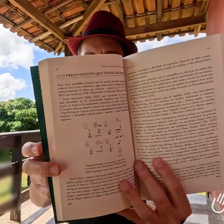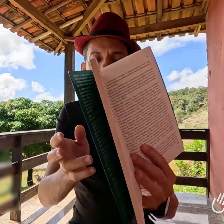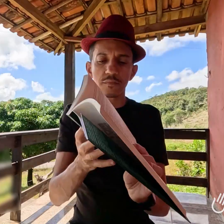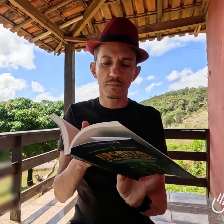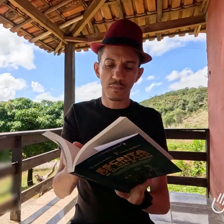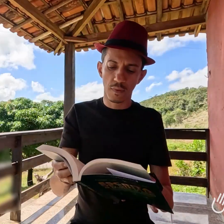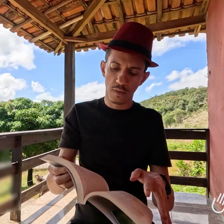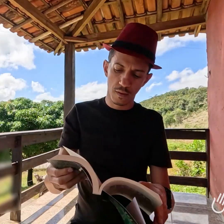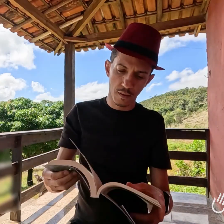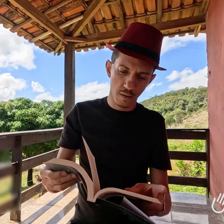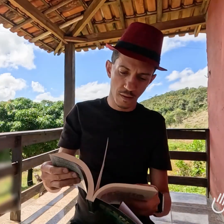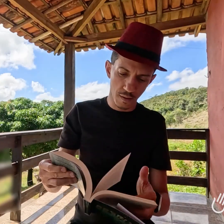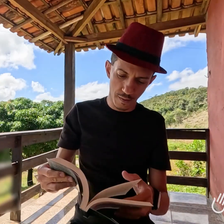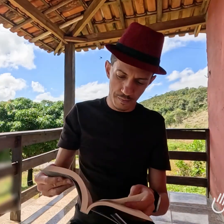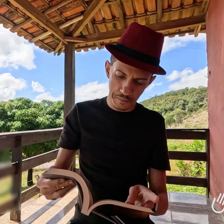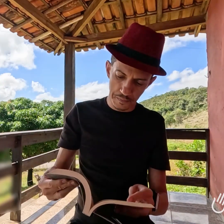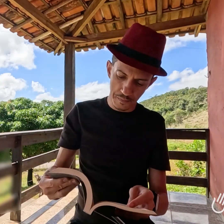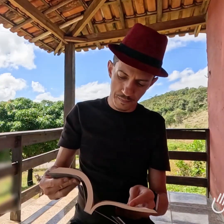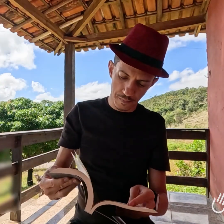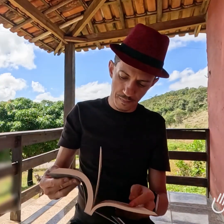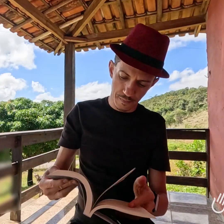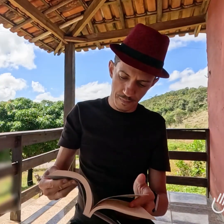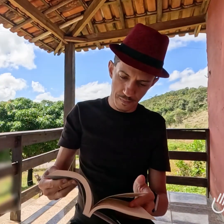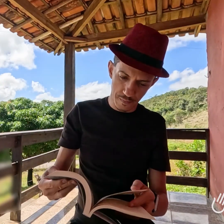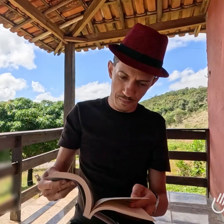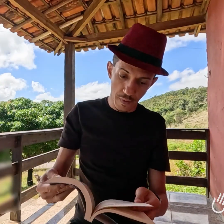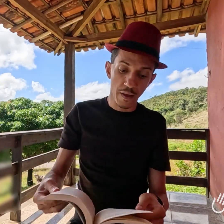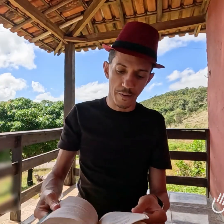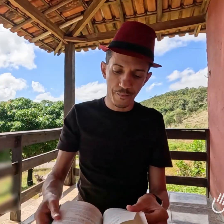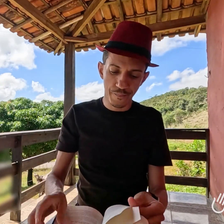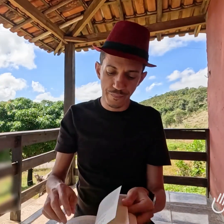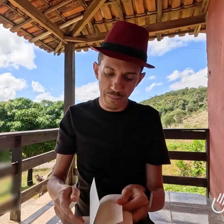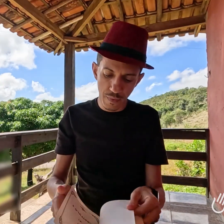Tem os exemplos de frases e textos em escrita de sinais.